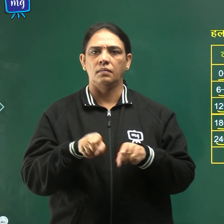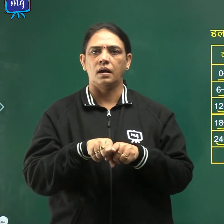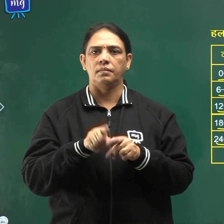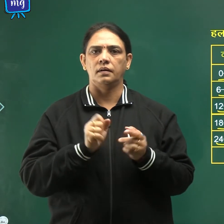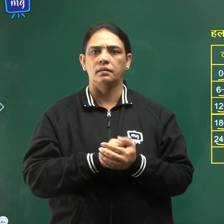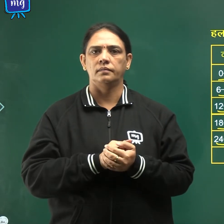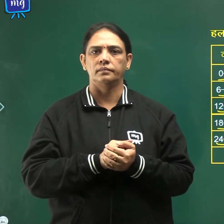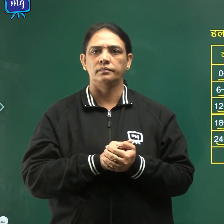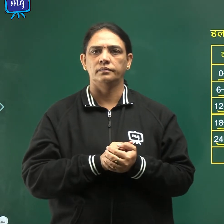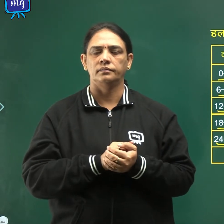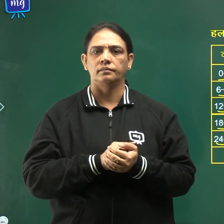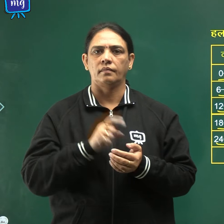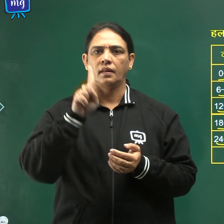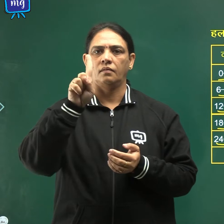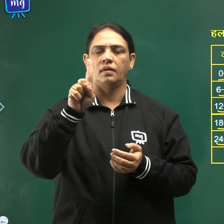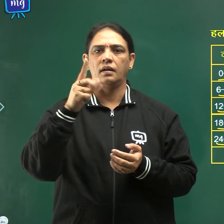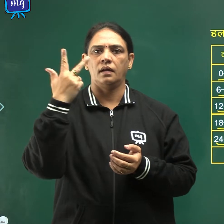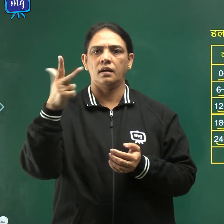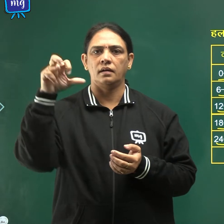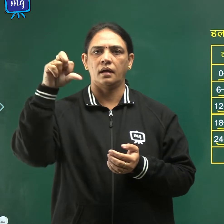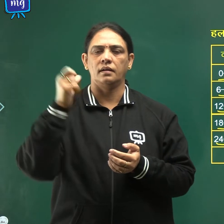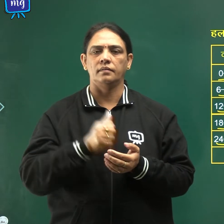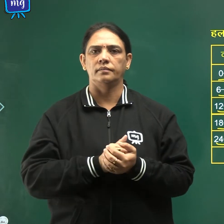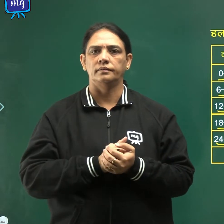बराबर 189।